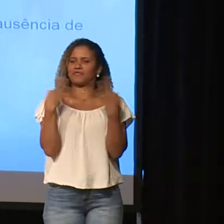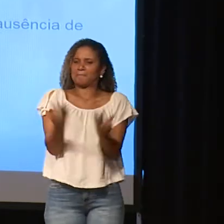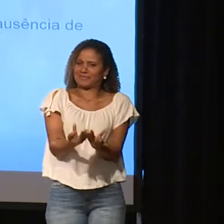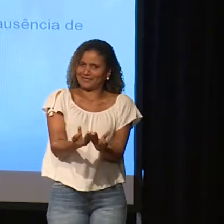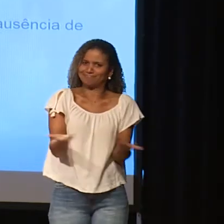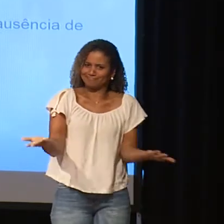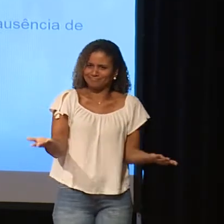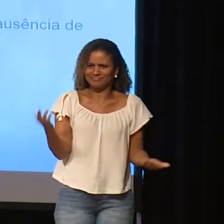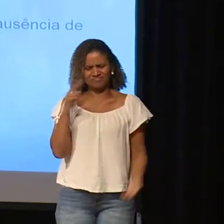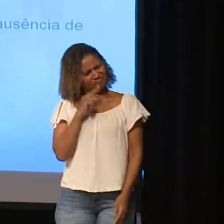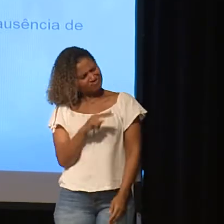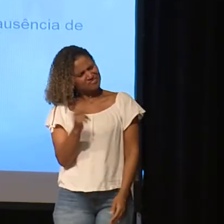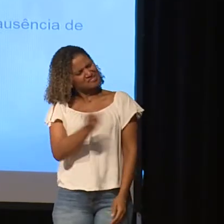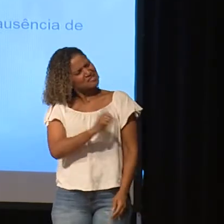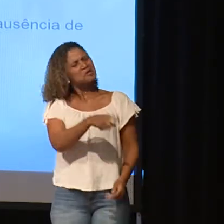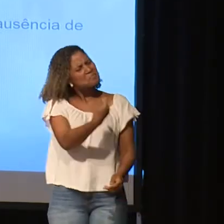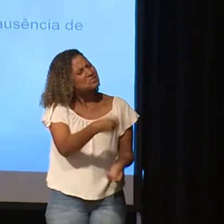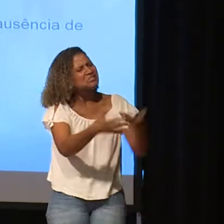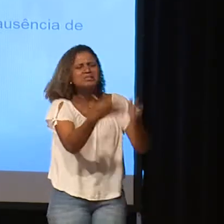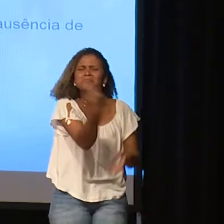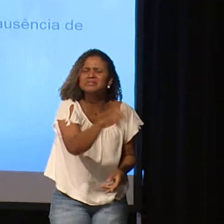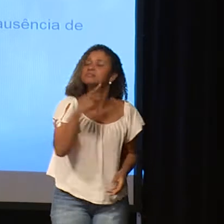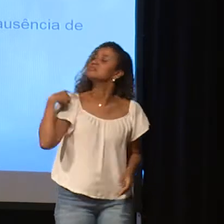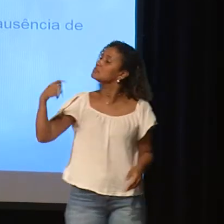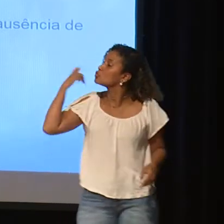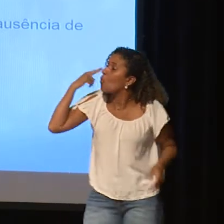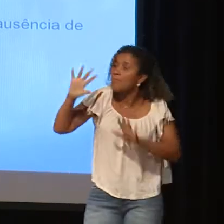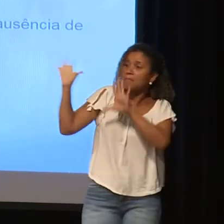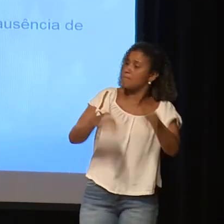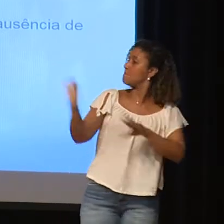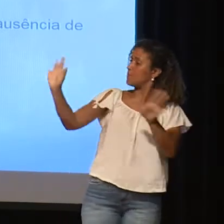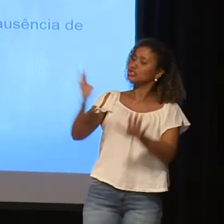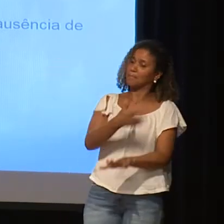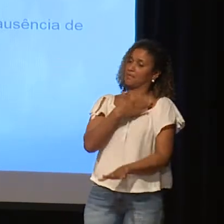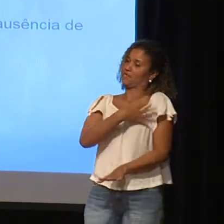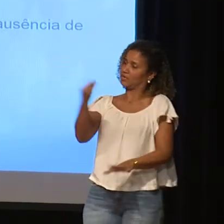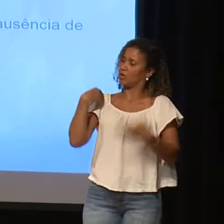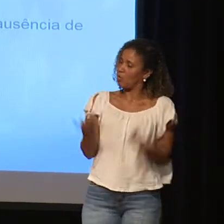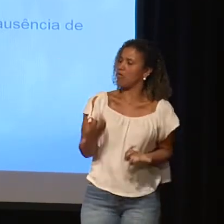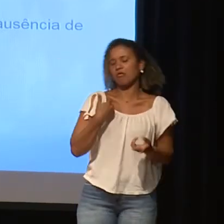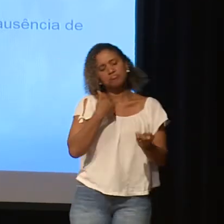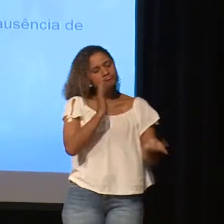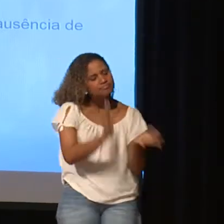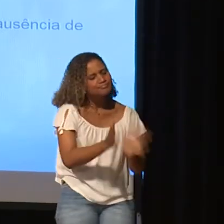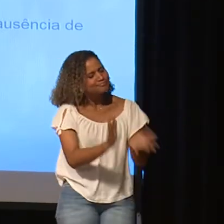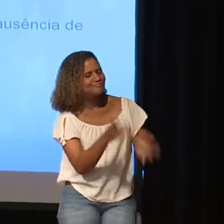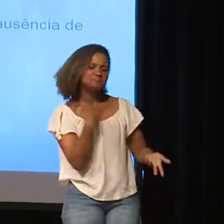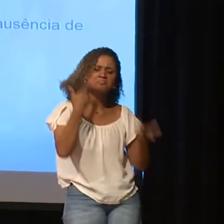falou, mas ela está na família, você precisa ensinar? Não precisa. Fui orientada assim por alguns da minha família,